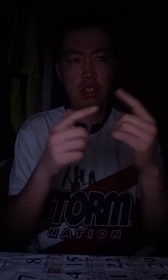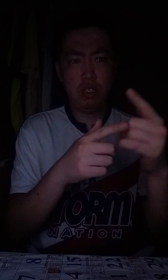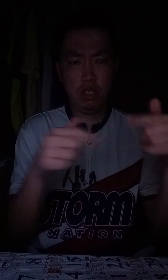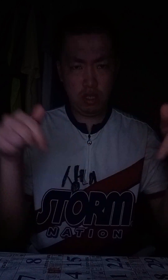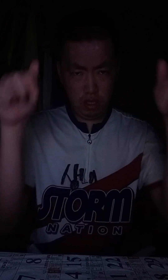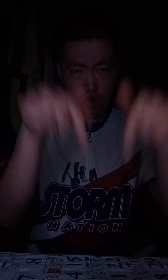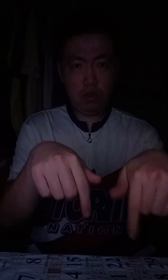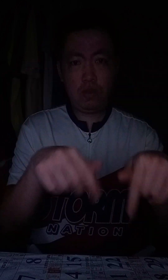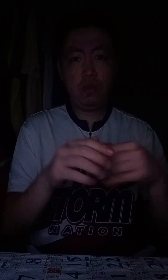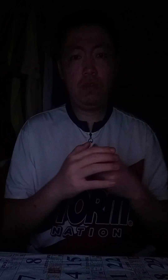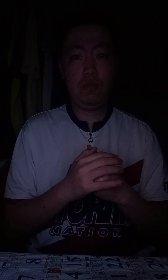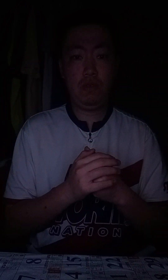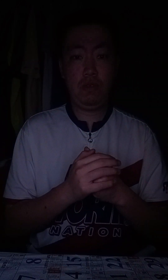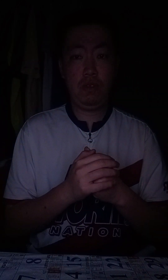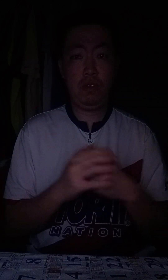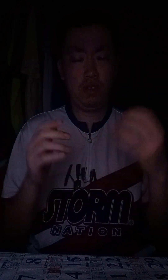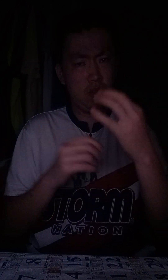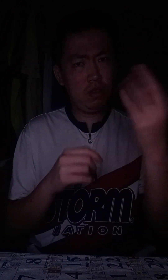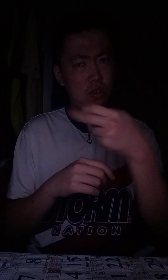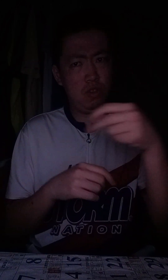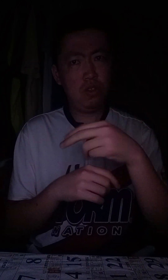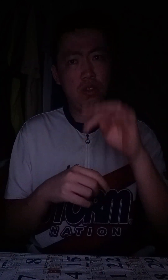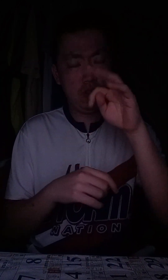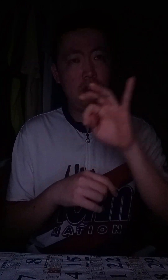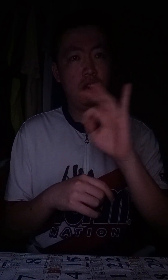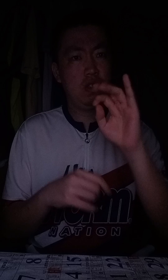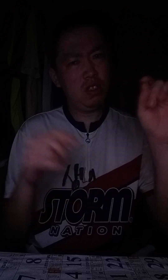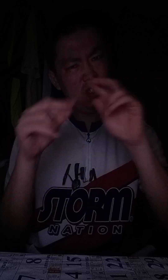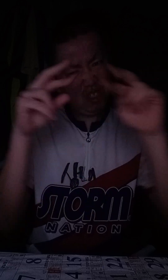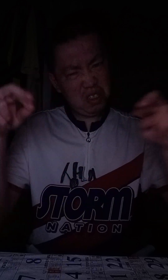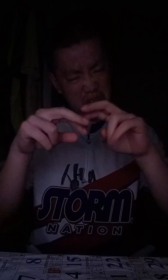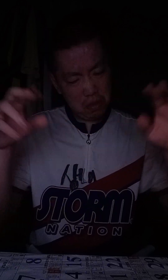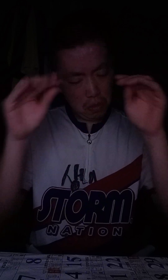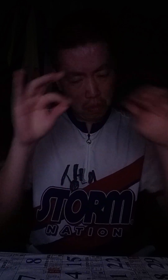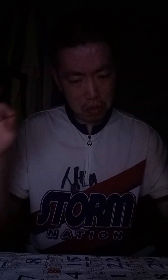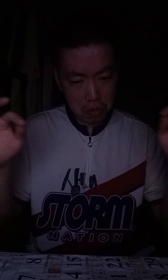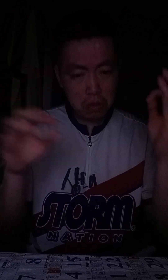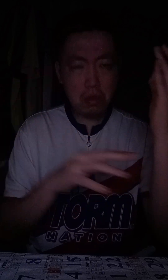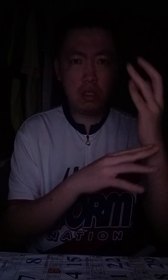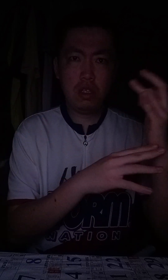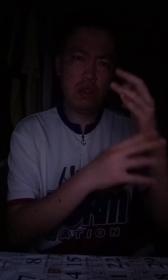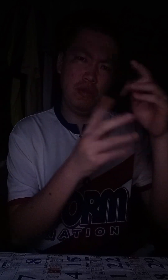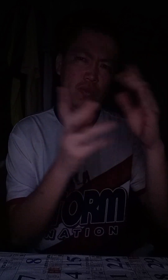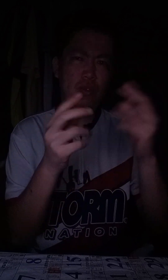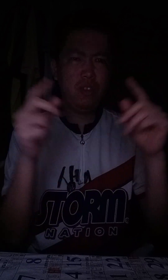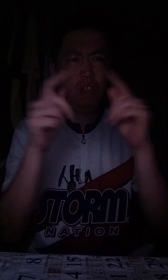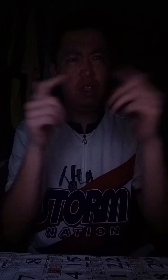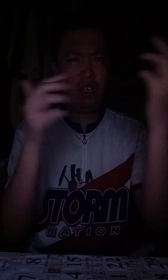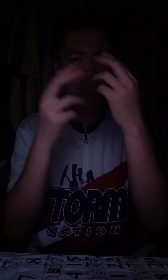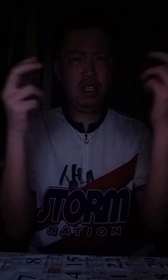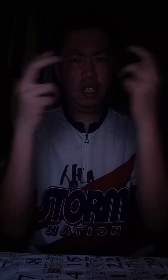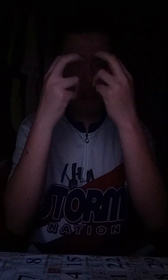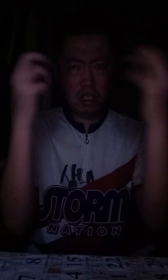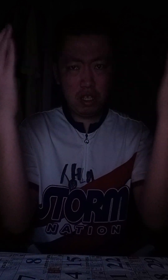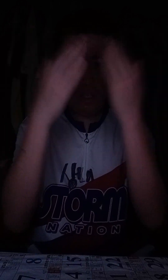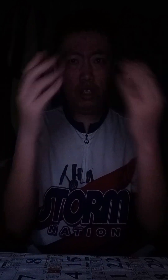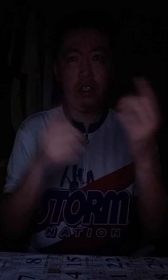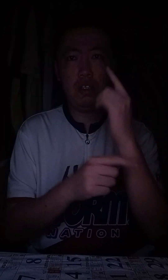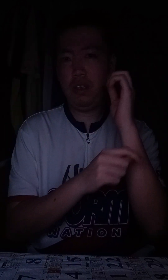떨어졌습니다. 사고가 난 버스는 버스 유리가 산산이 부서졌고 앞범퍼는 온데간데 없이 사라졌습니다.